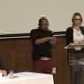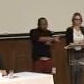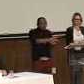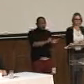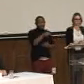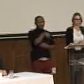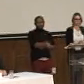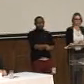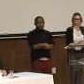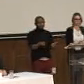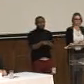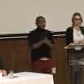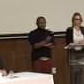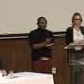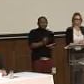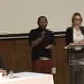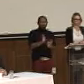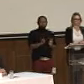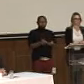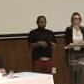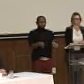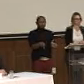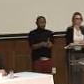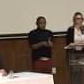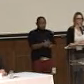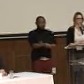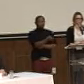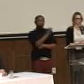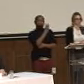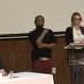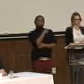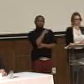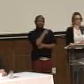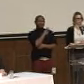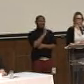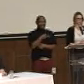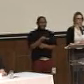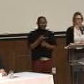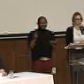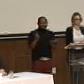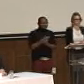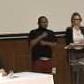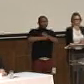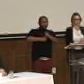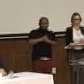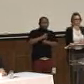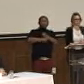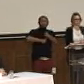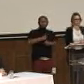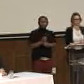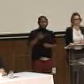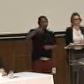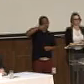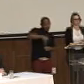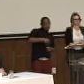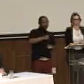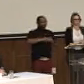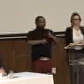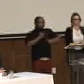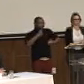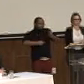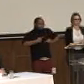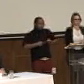do Ensino Médio, que já acontece há mais de ano, é um detalhe, é uma coisa importante no sentido de dizer assim, aqui se discute e se